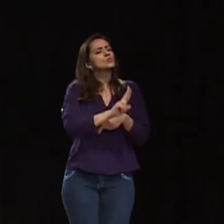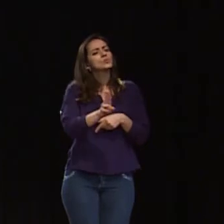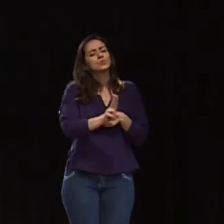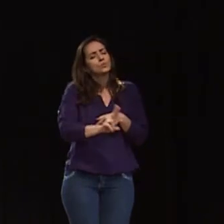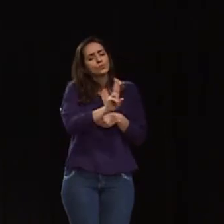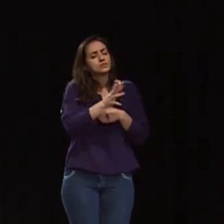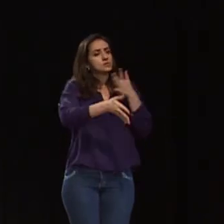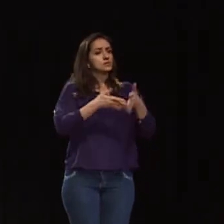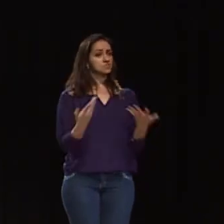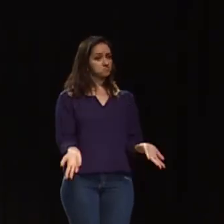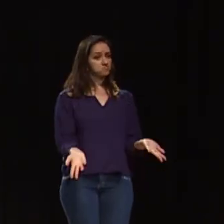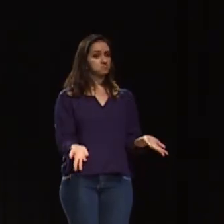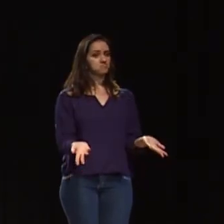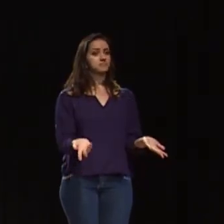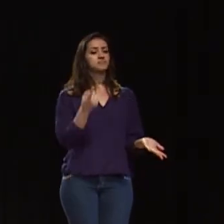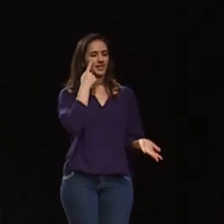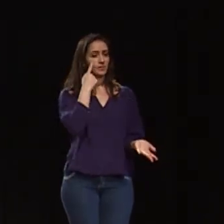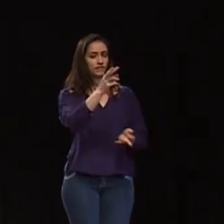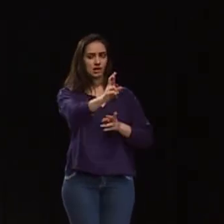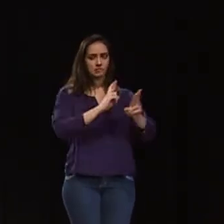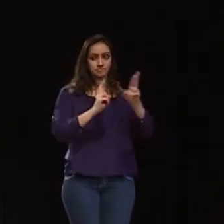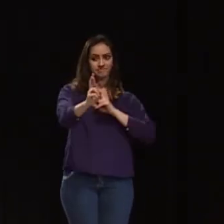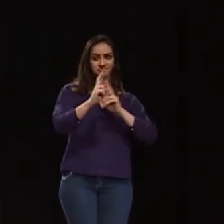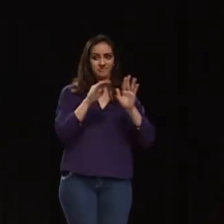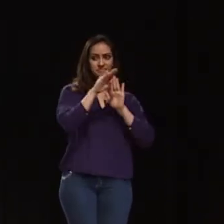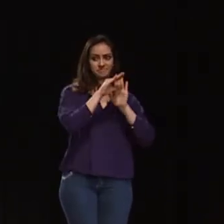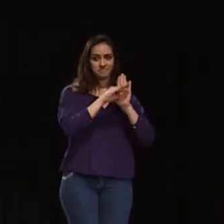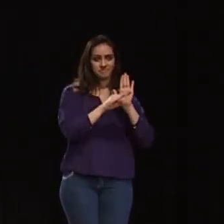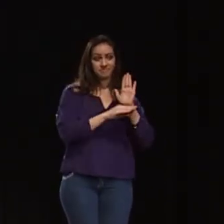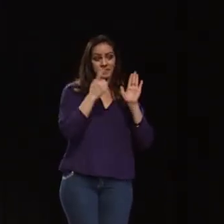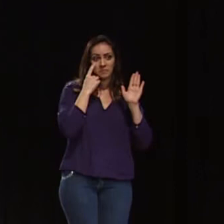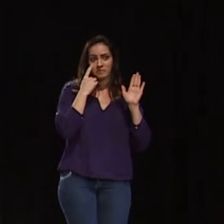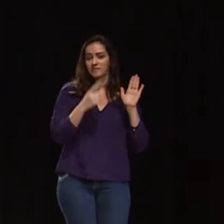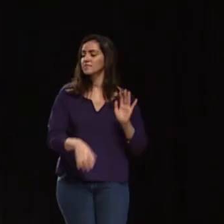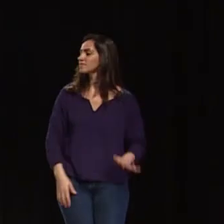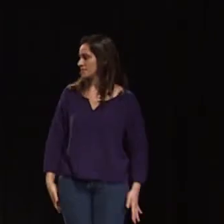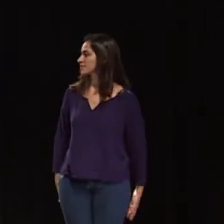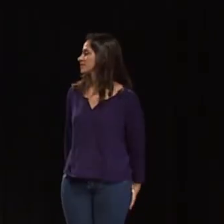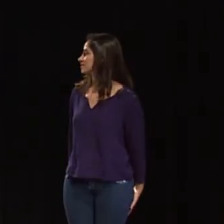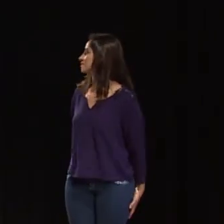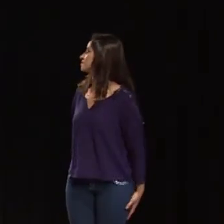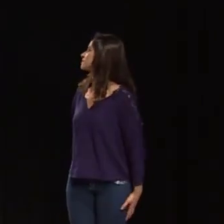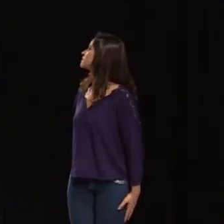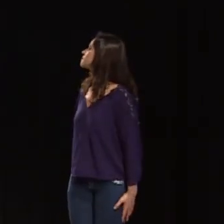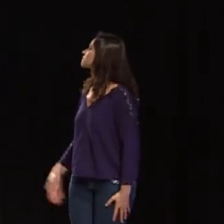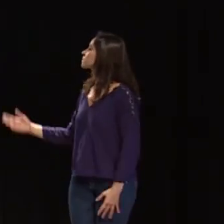vocês por que que não utilizam a língua de sinais? E aí, eu, para, né, observar, vocês vão ver como que eu coloquei, como que nós obtivemos